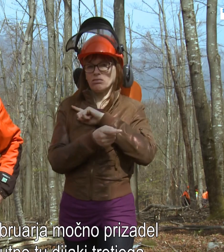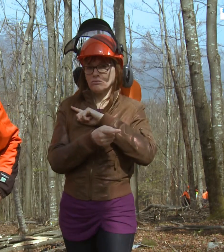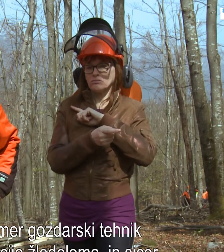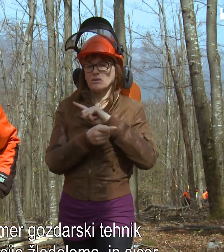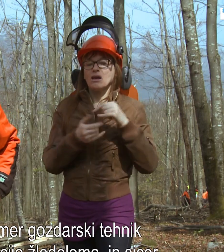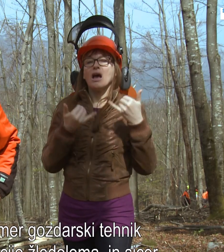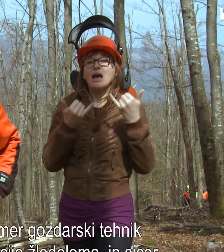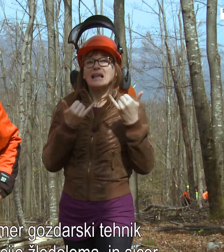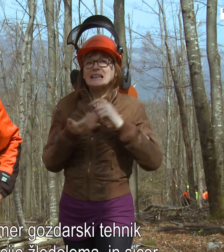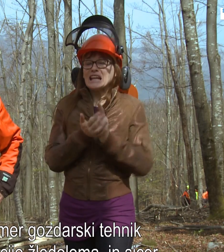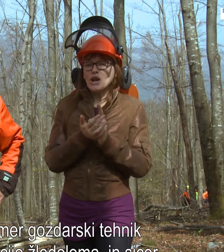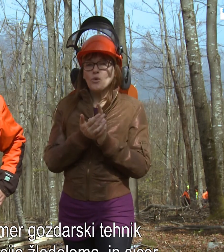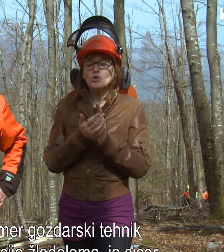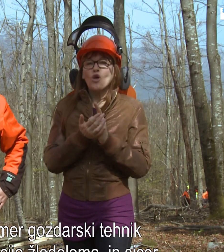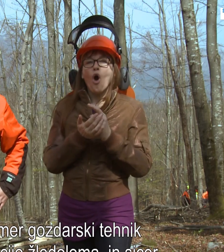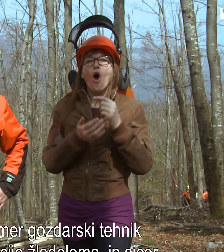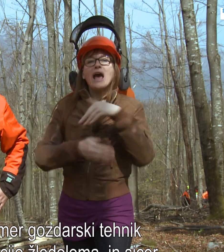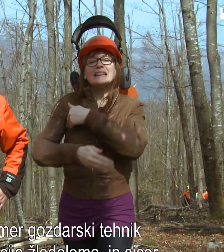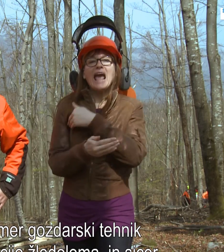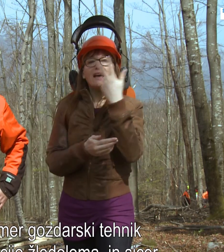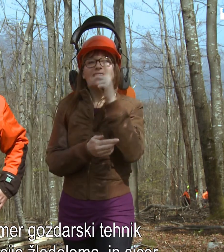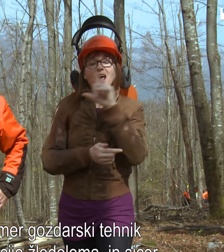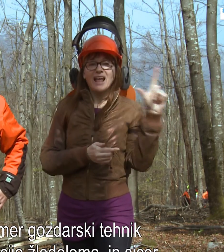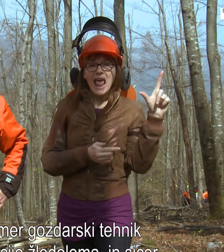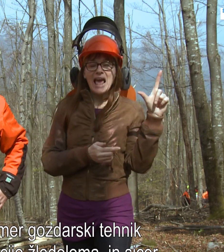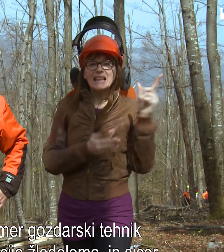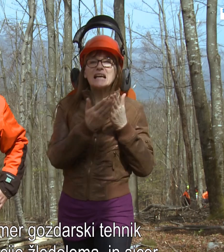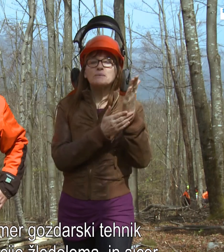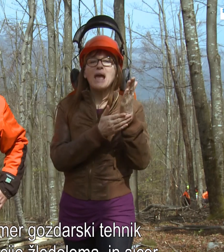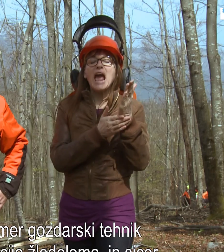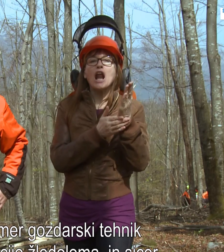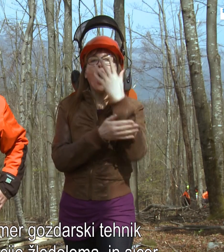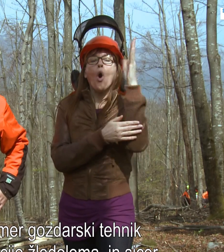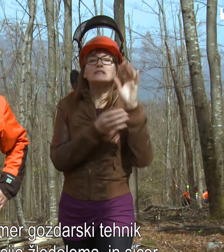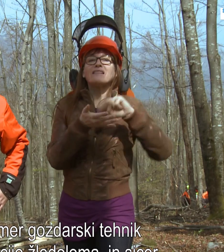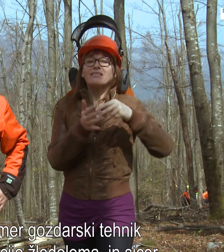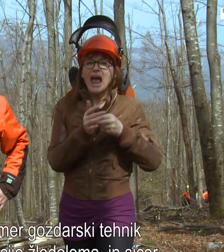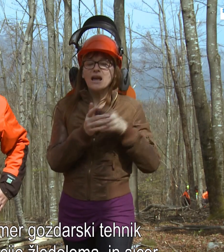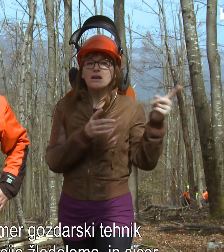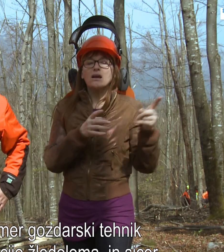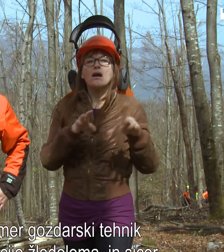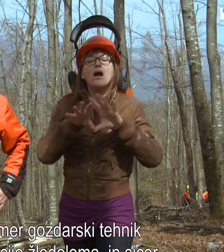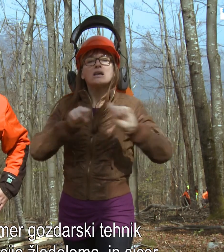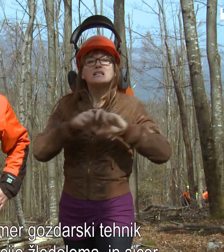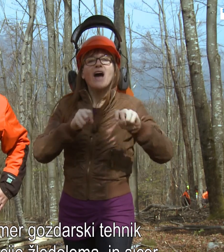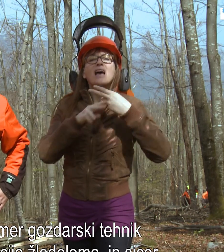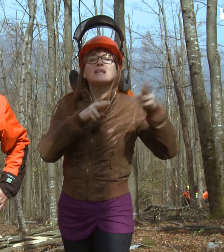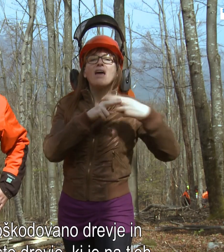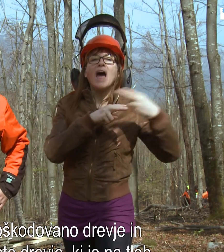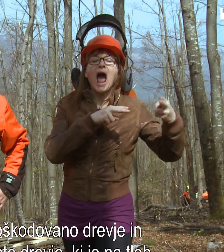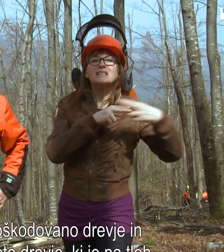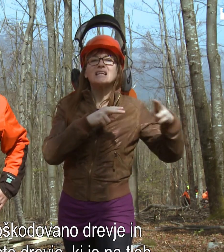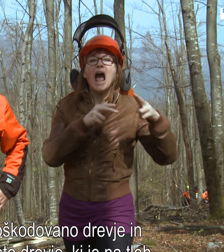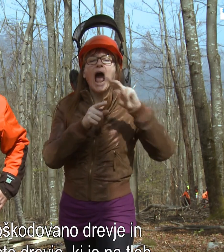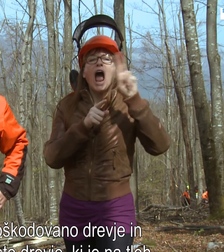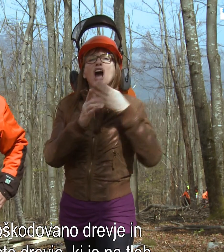tretjega letnika, torej smer gozdarski tehnik, izvajajo sanacijo žledoloma in sicer